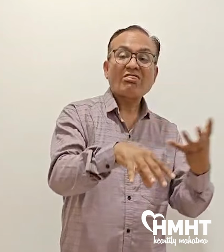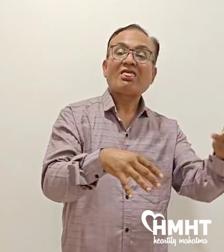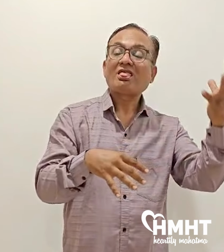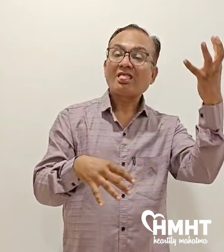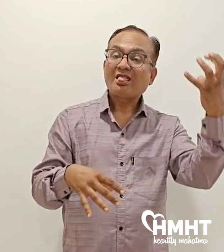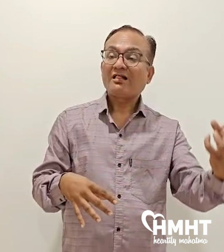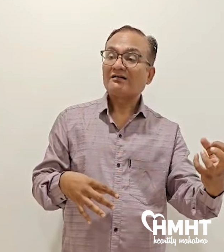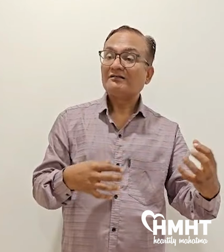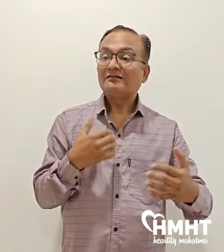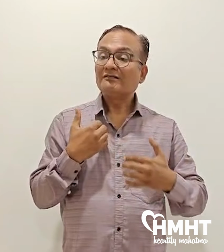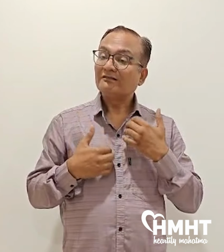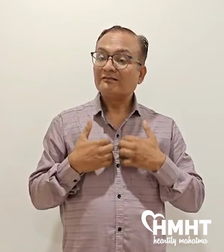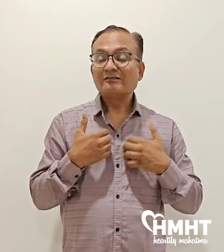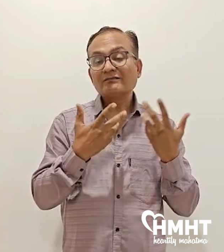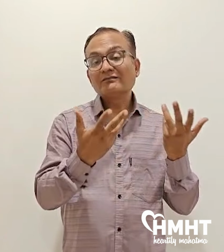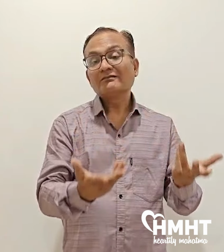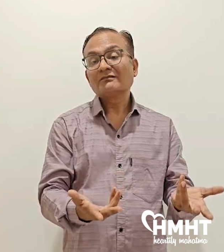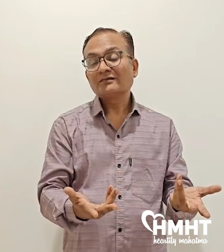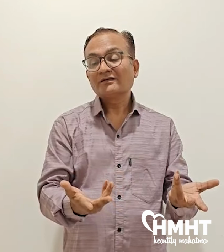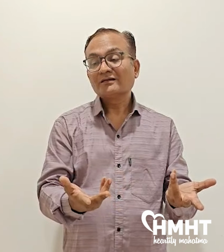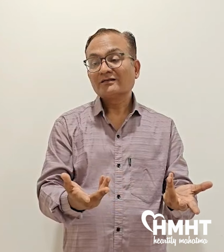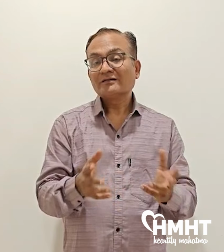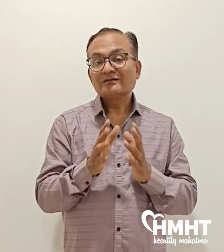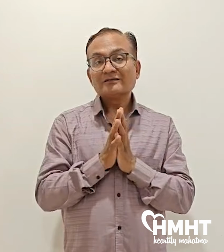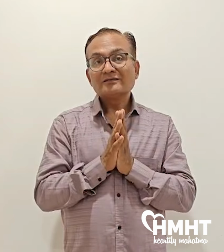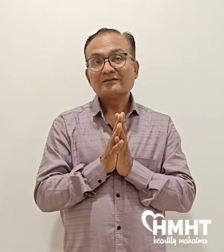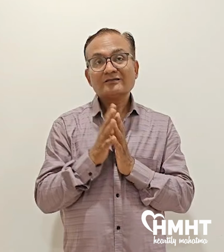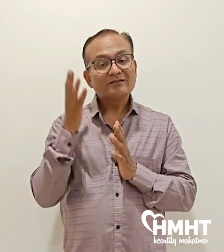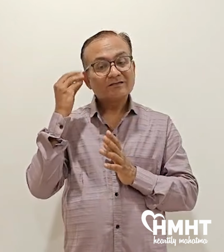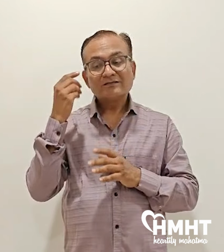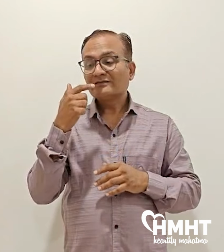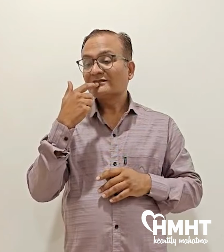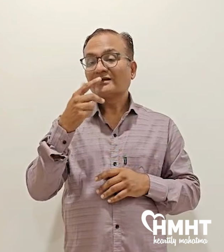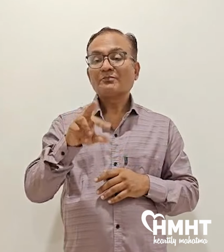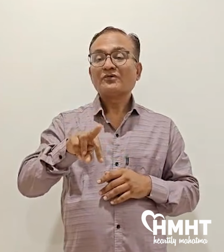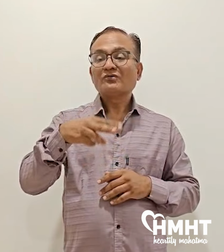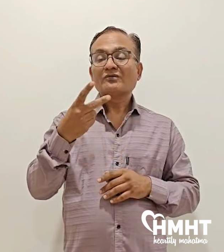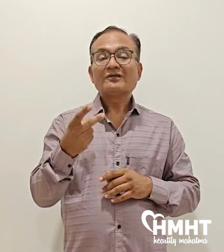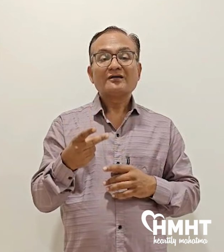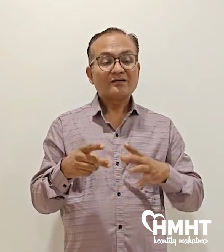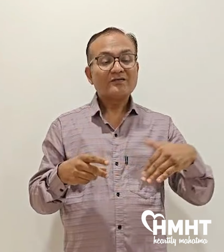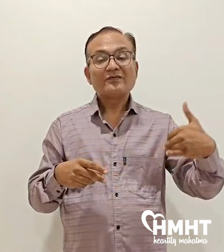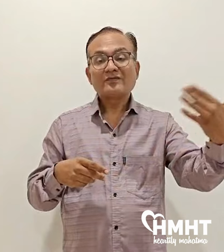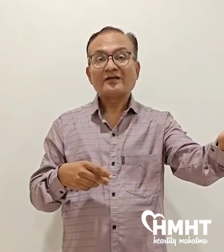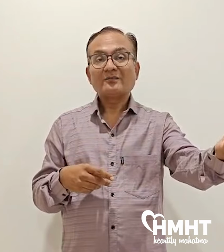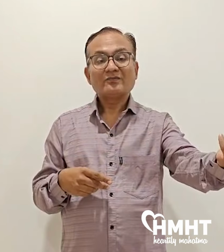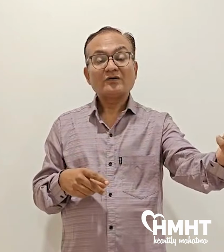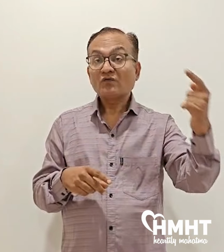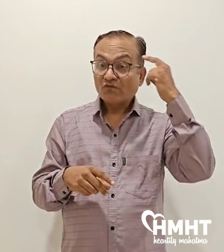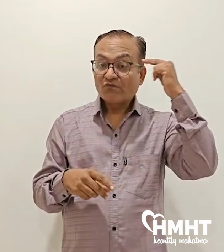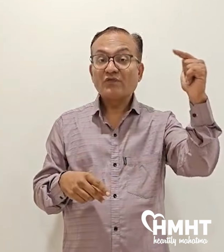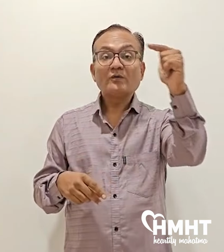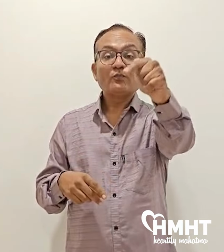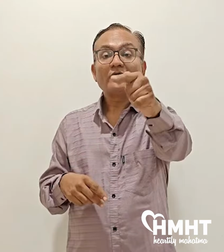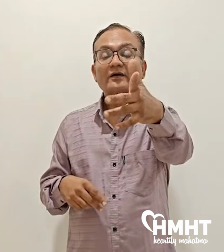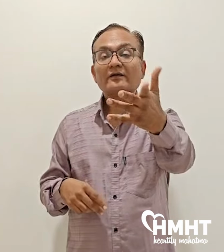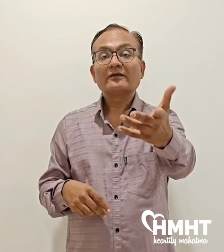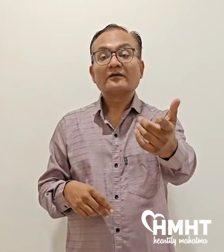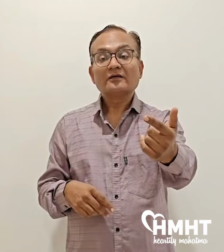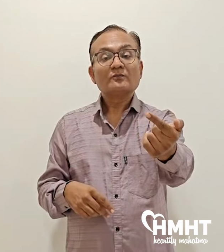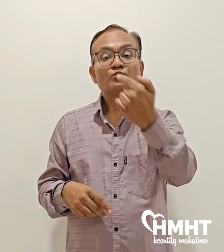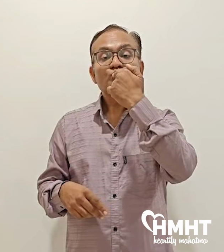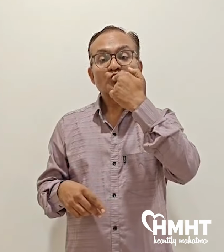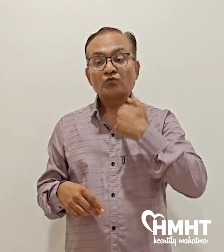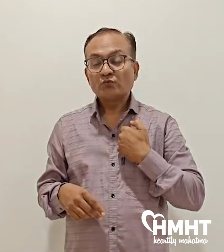કરે ને. પછી એમાં પૂજ્યશ્રી બીજું બી આગળ થાય કે સામાનો જેમ તમે કીધું વ્યૂ પોઈન્ટ, એટલે આવા